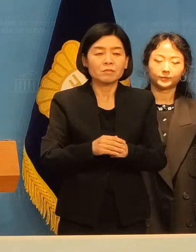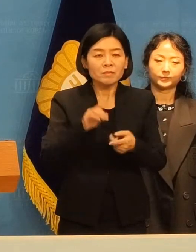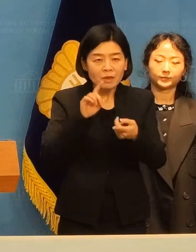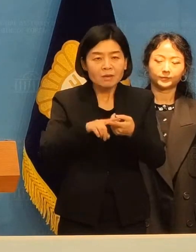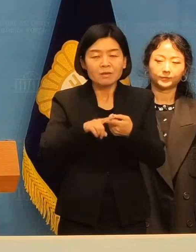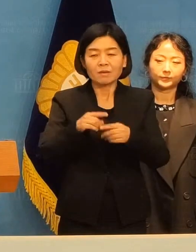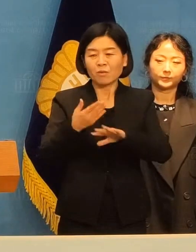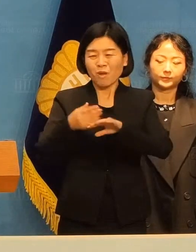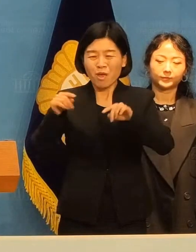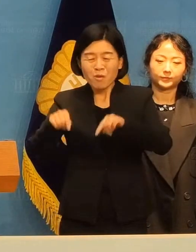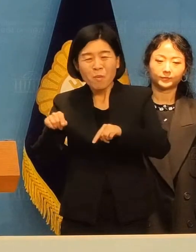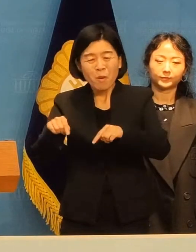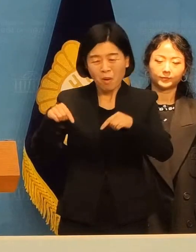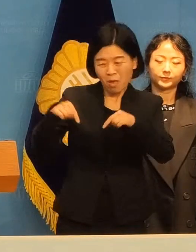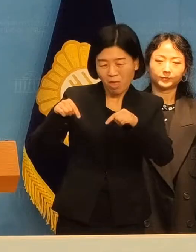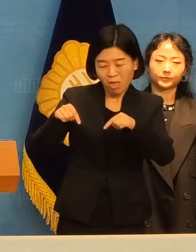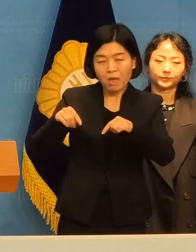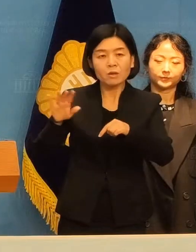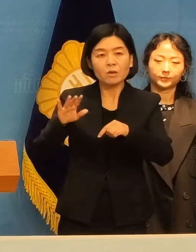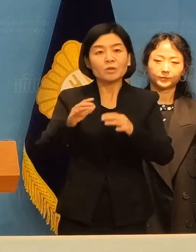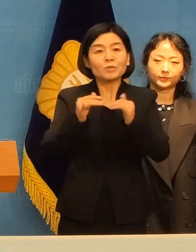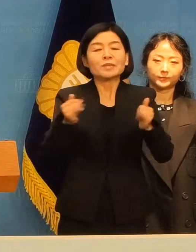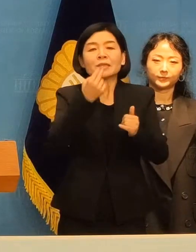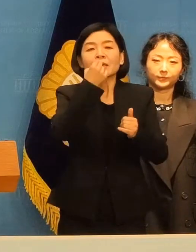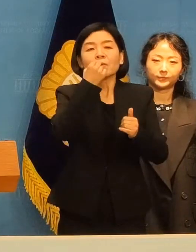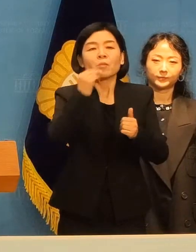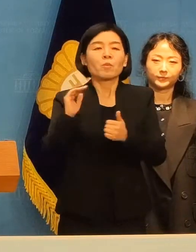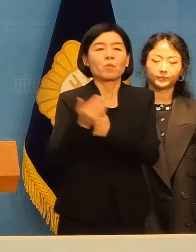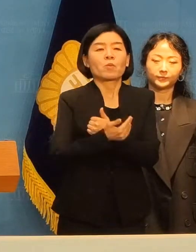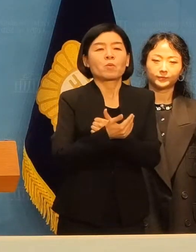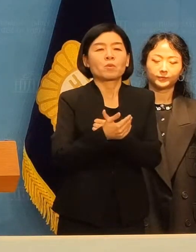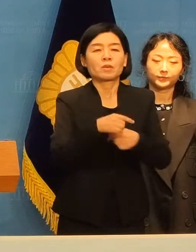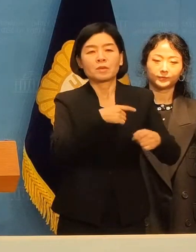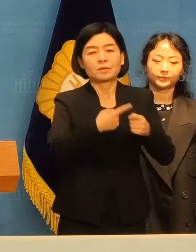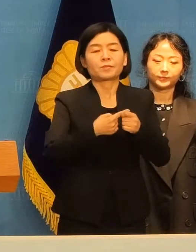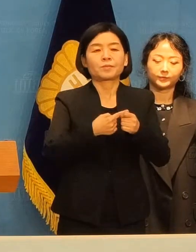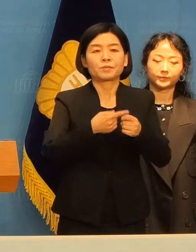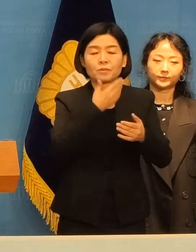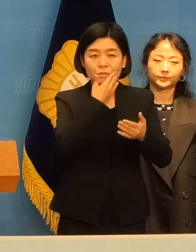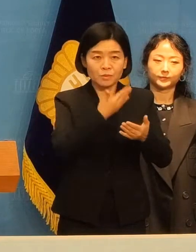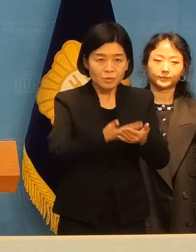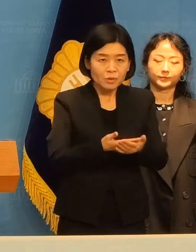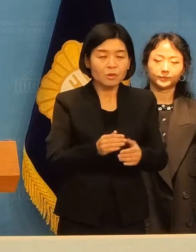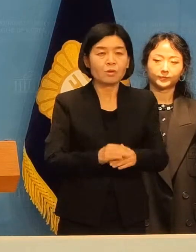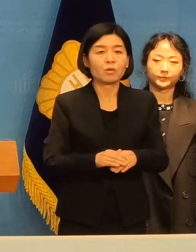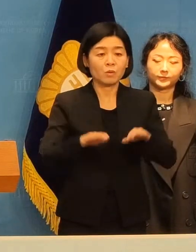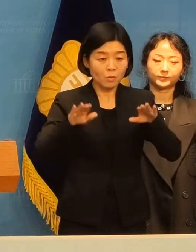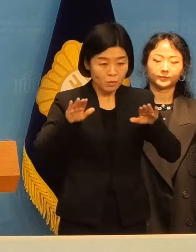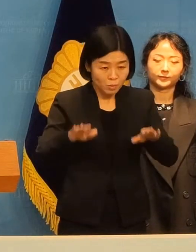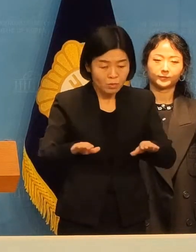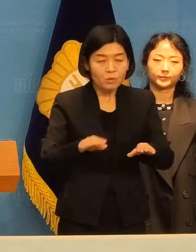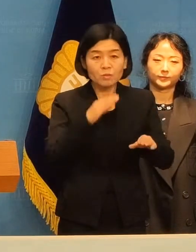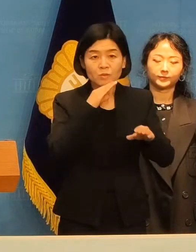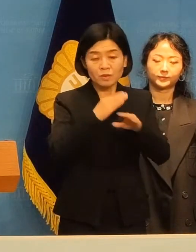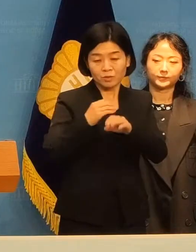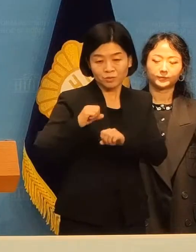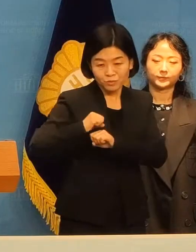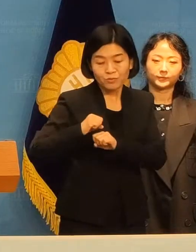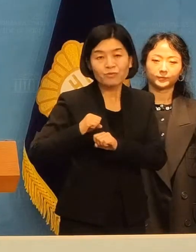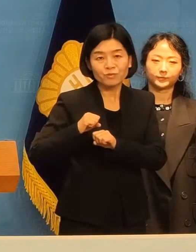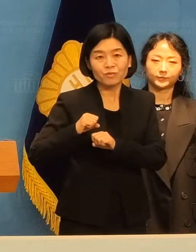외교적 사안이 아니라 국민의 생명 보호 문제가 되는 것입니다. 오늘 우리는 북한군